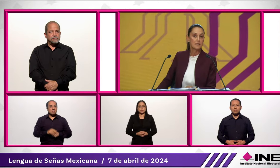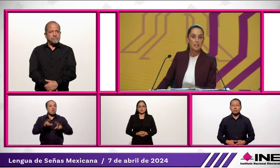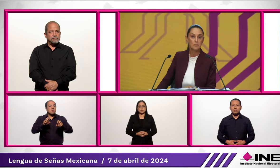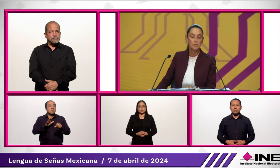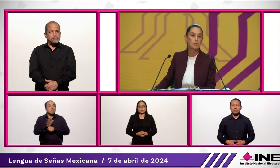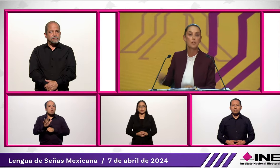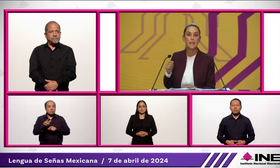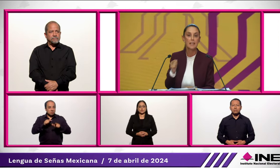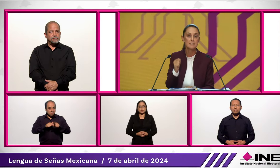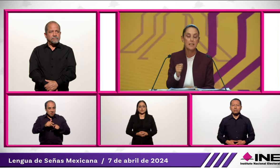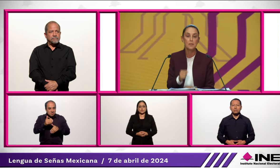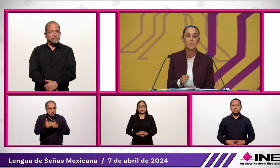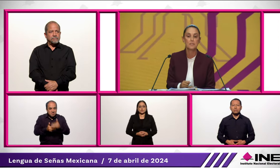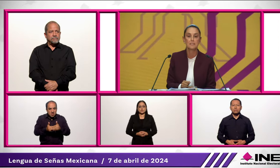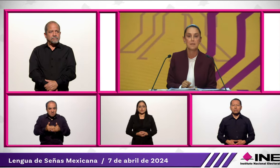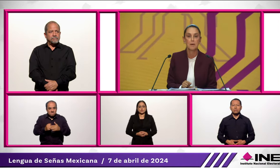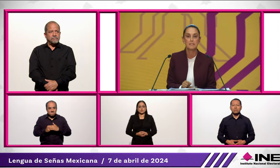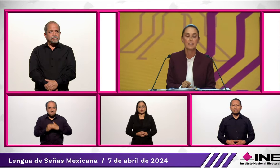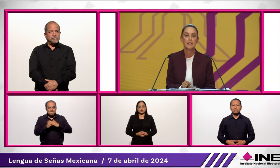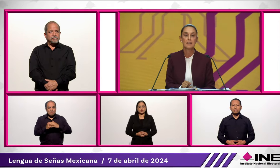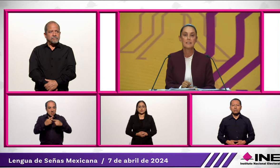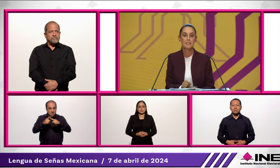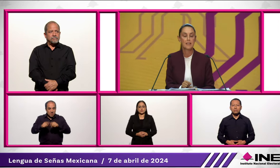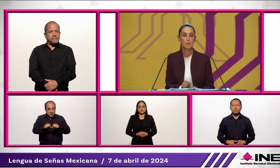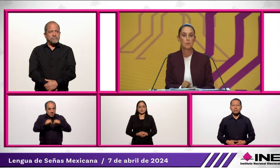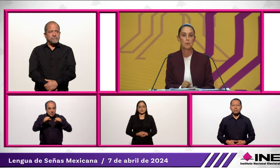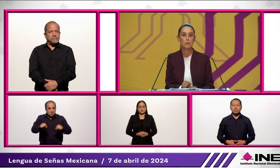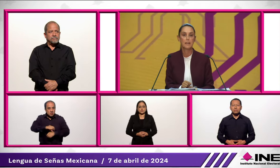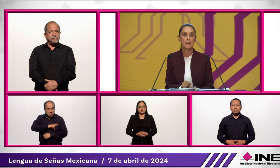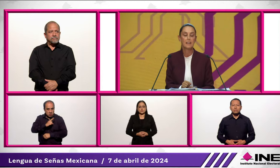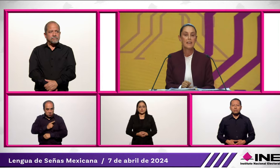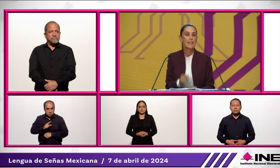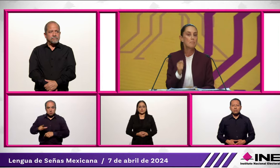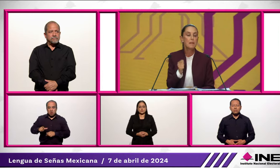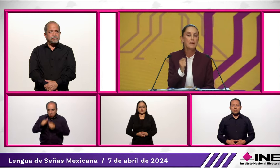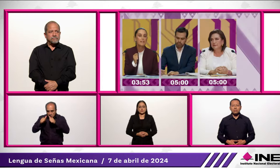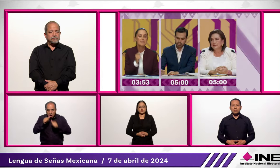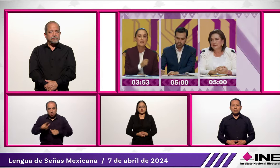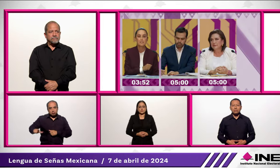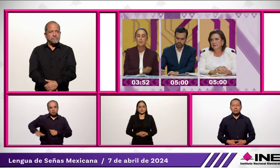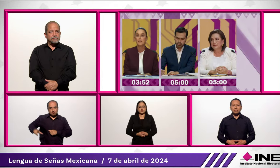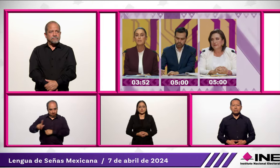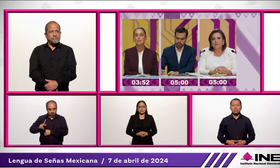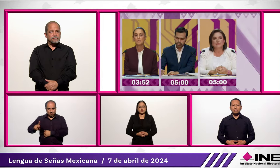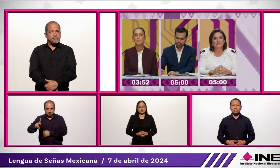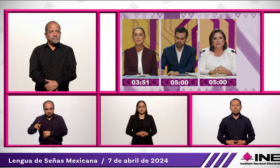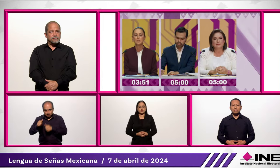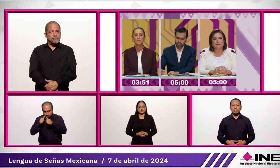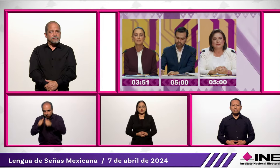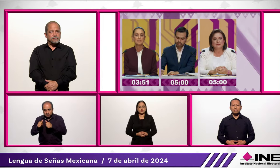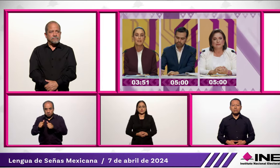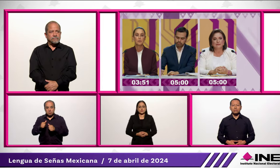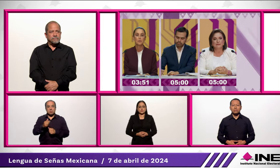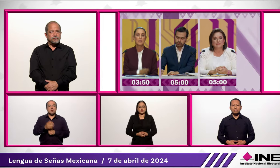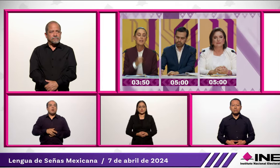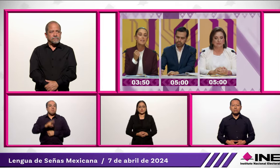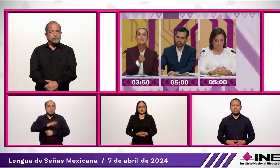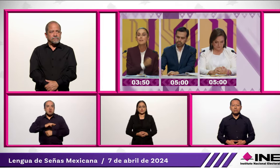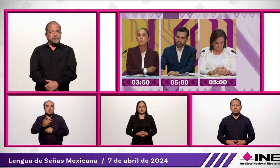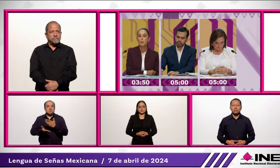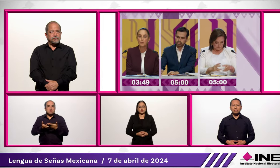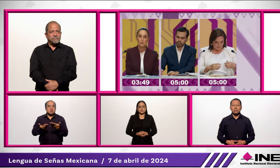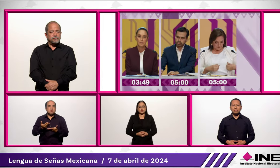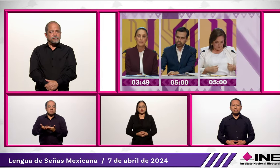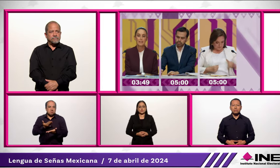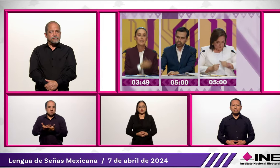seguir avanzando, fortaleciendo los sistemas de salud pública. La privatización de los servicios de salud ya